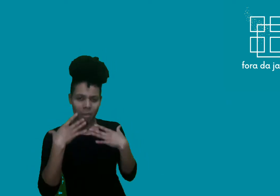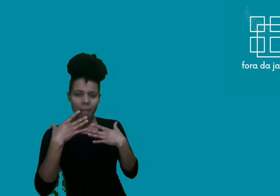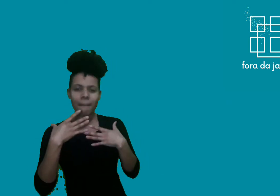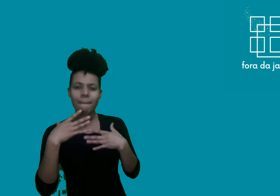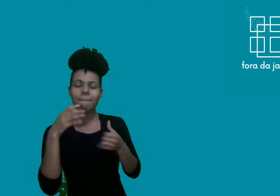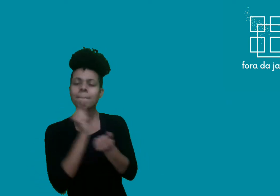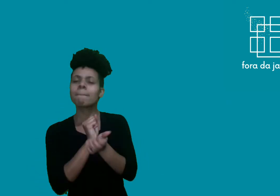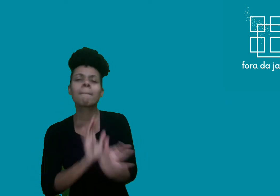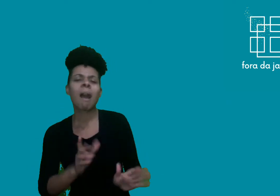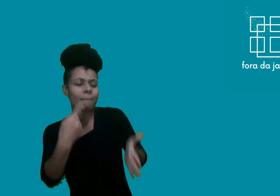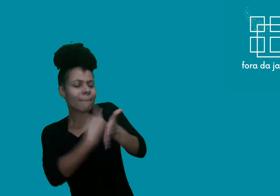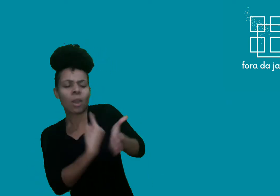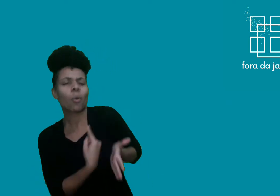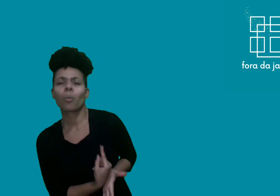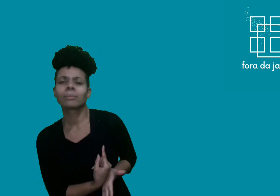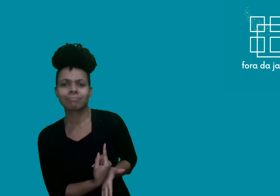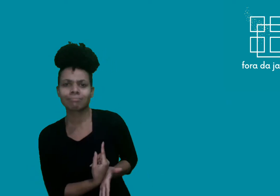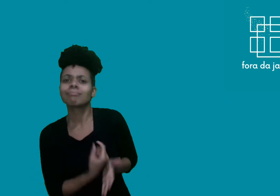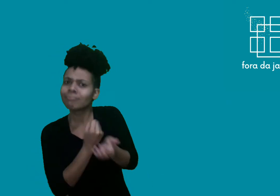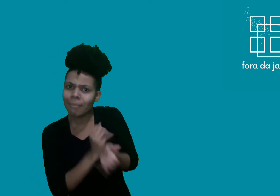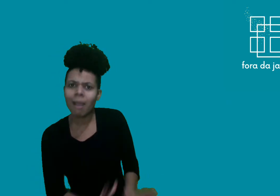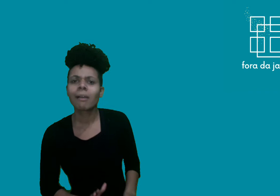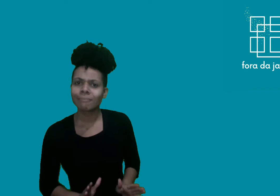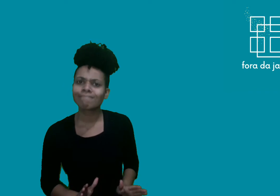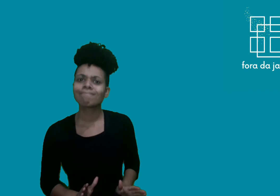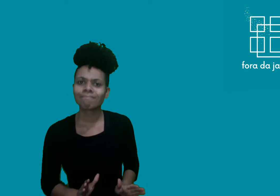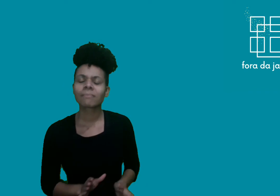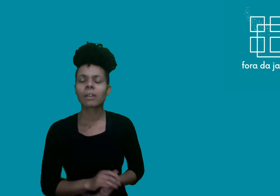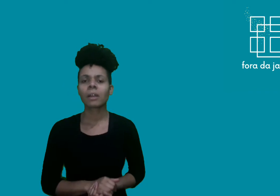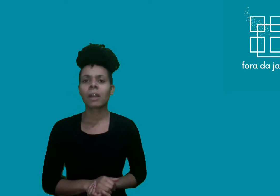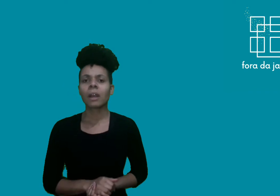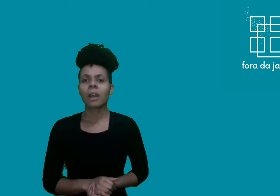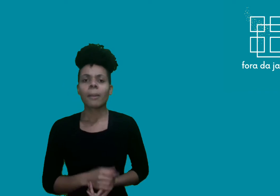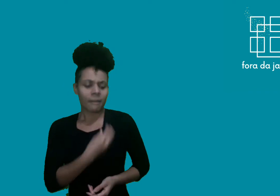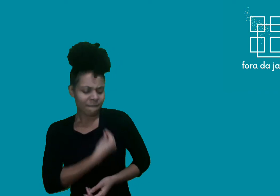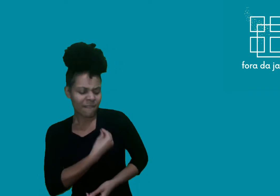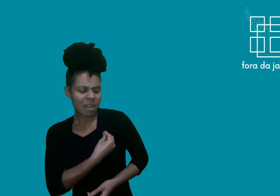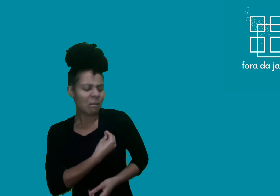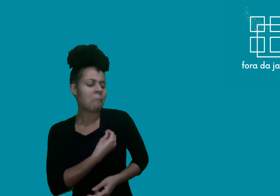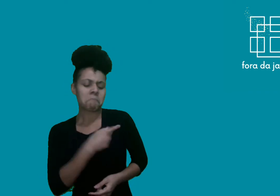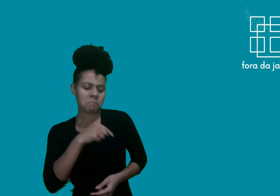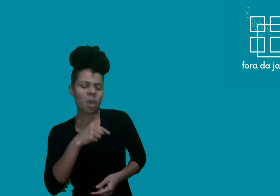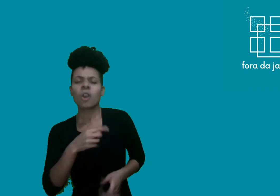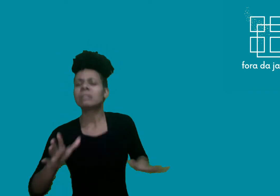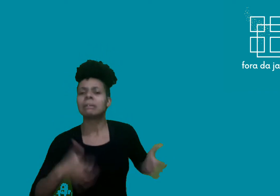também. Mas uma coisa é certa, a gente está em constante construção. A gente não nasceu pronto